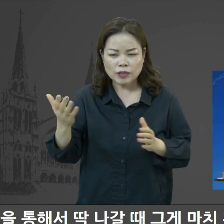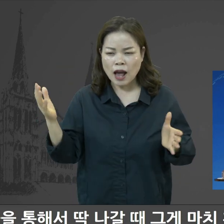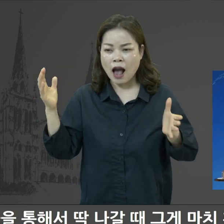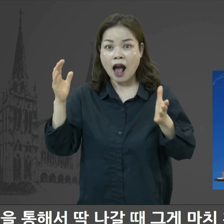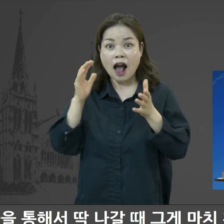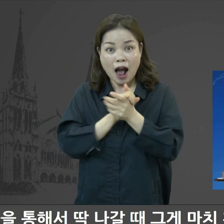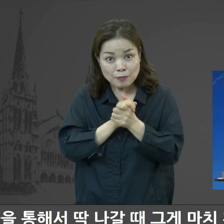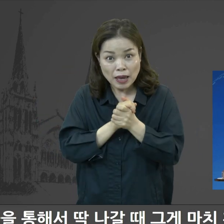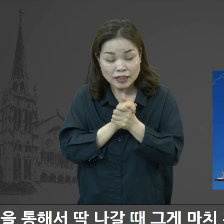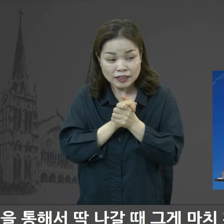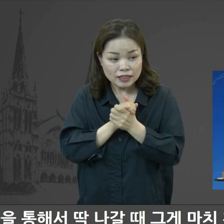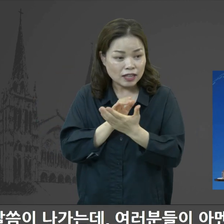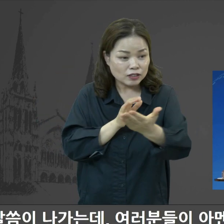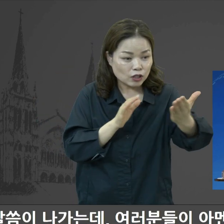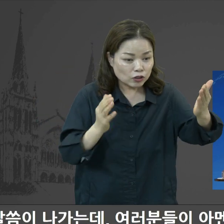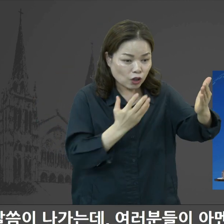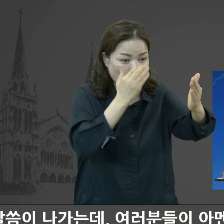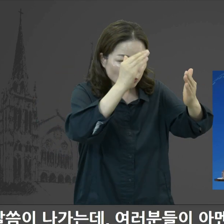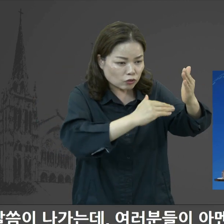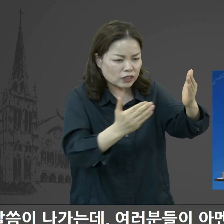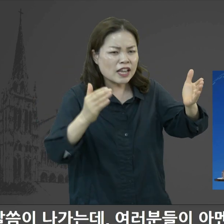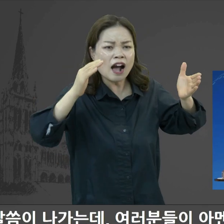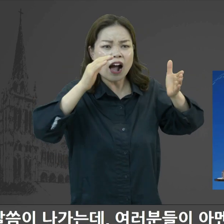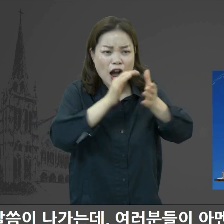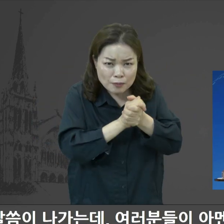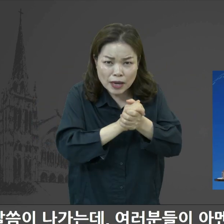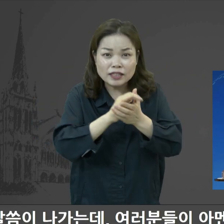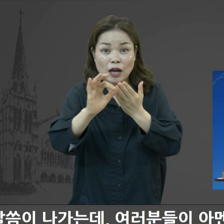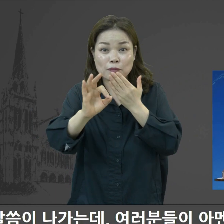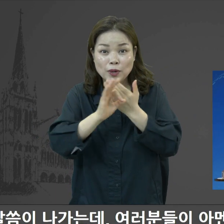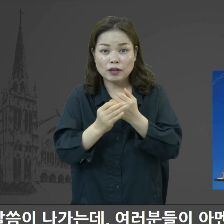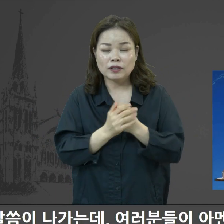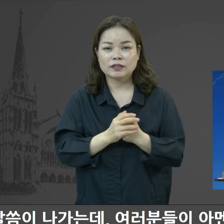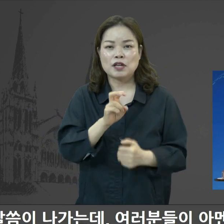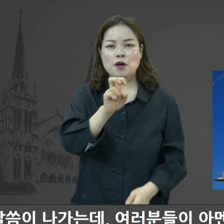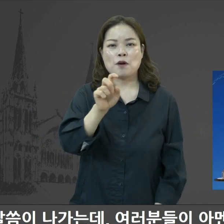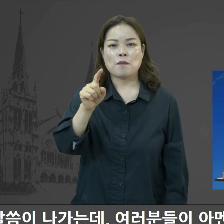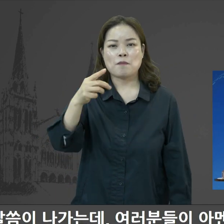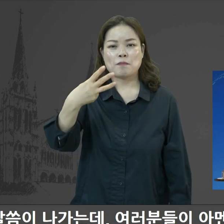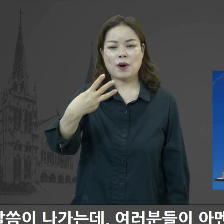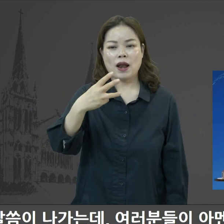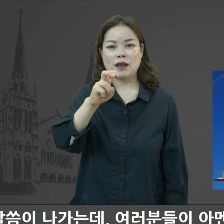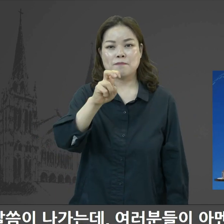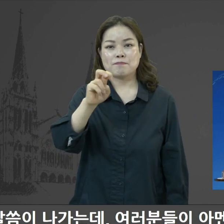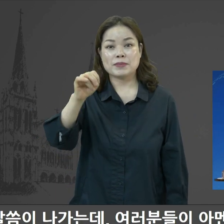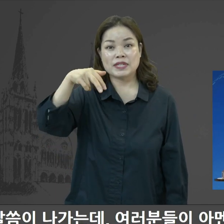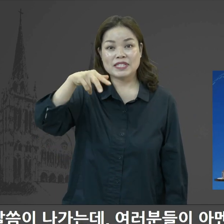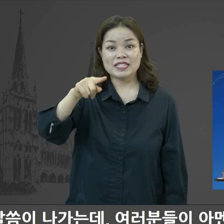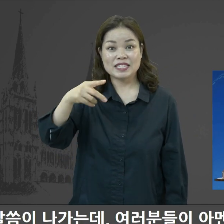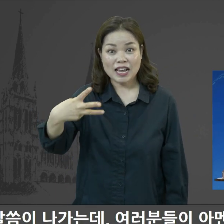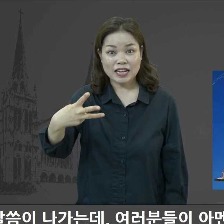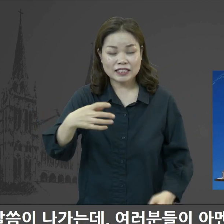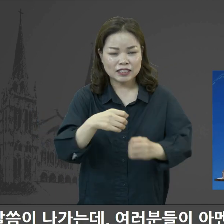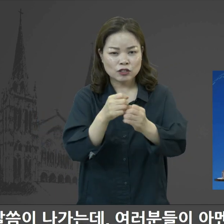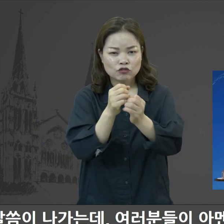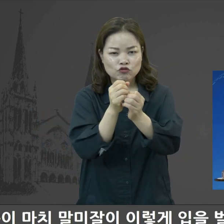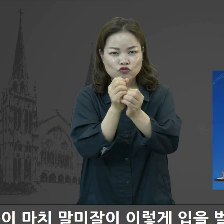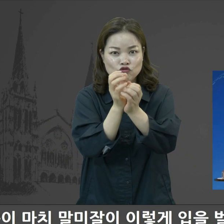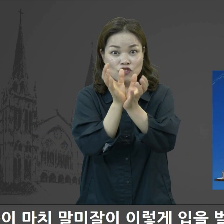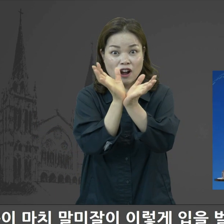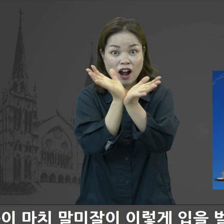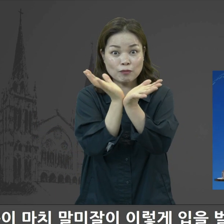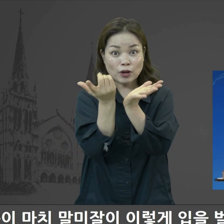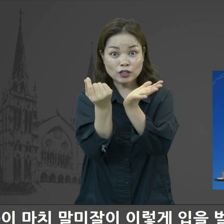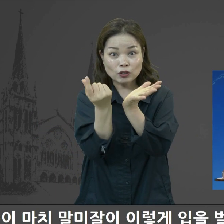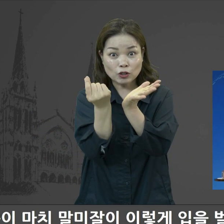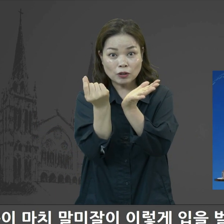아멘 하고 말씀을 받으면은요, 그 말씀이 마치 말미잘이 이렇게 입을 벌리고 있다가 먹이를 확 먹었던